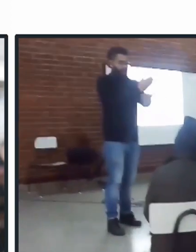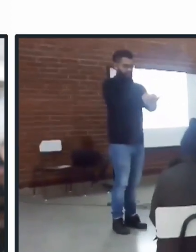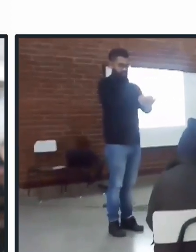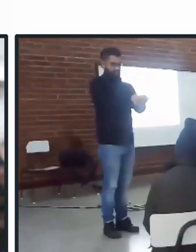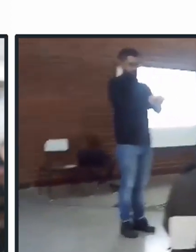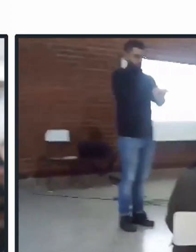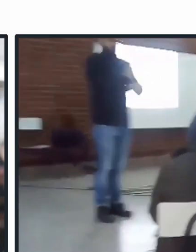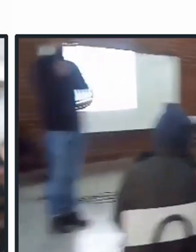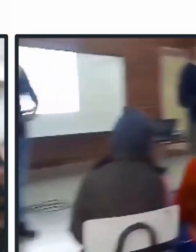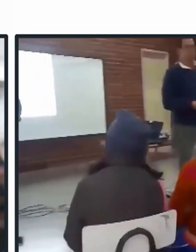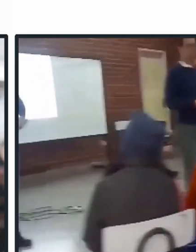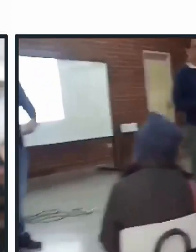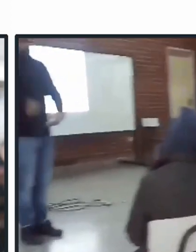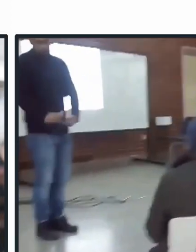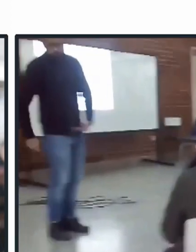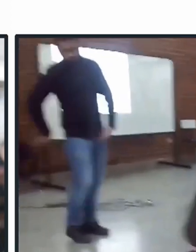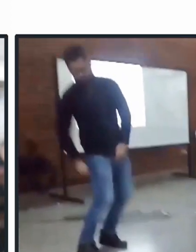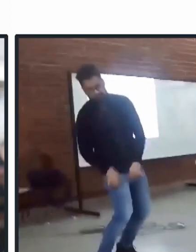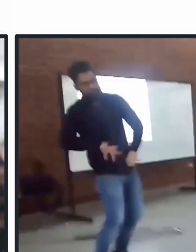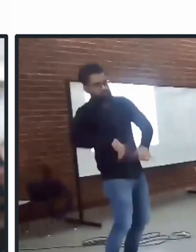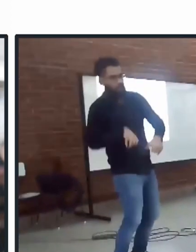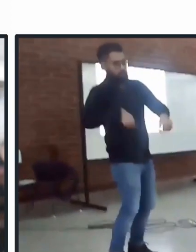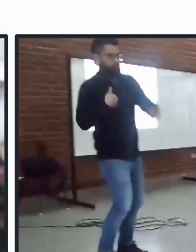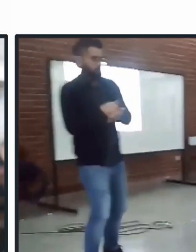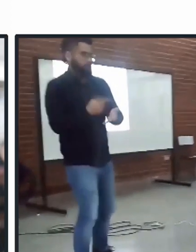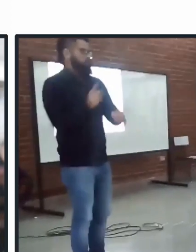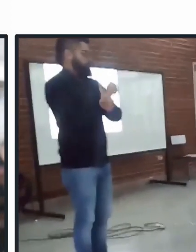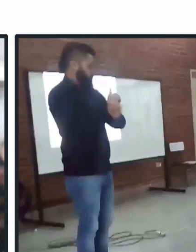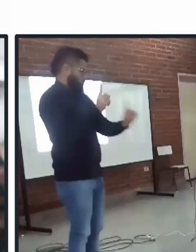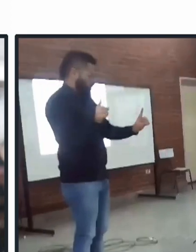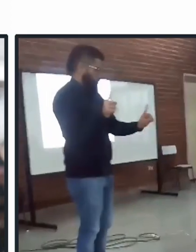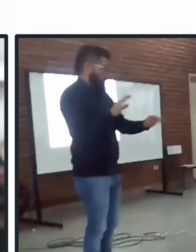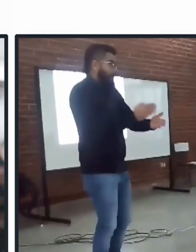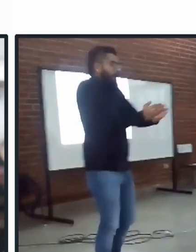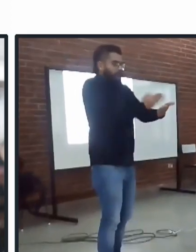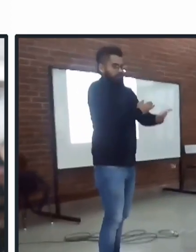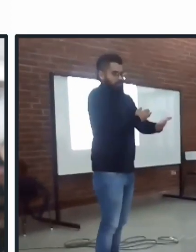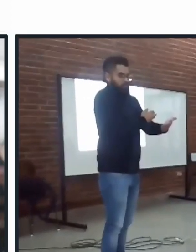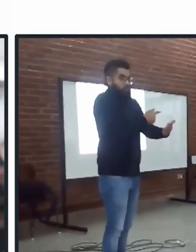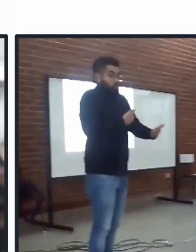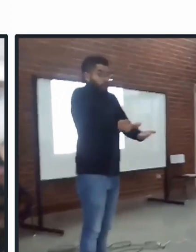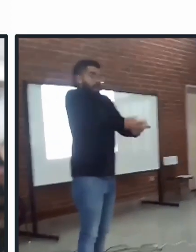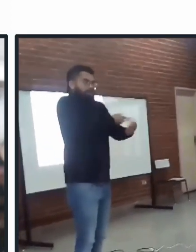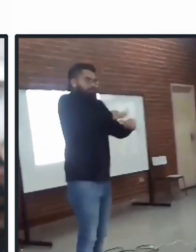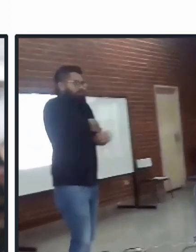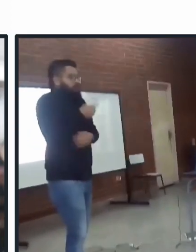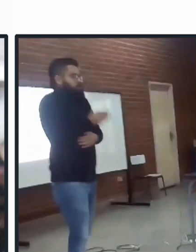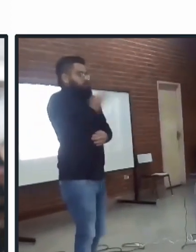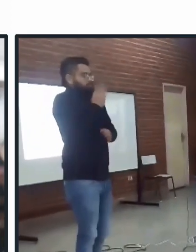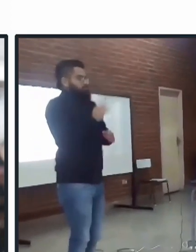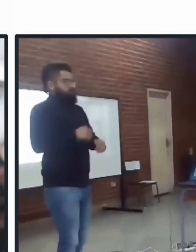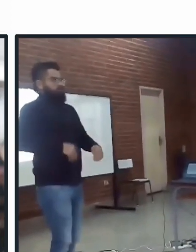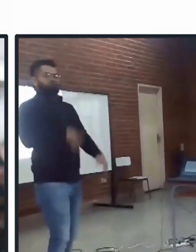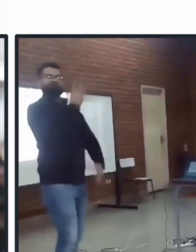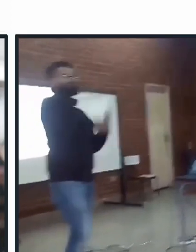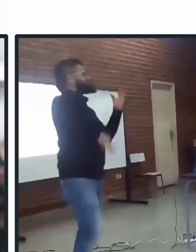ello. La persona con discapacidad era como que guardada nomás en su casa. Entonces todas esas cuestiones